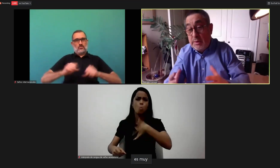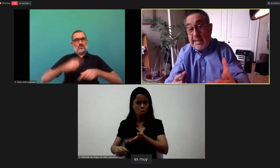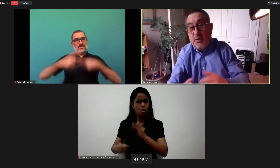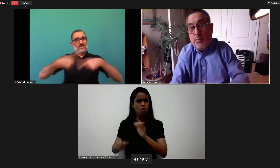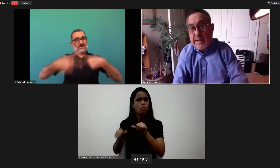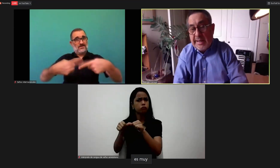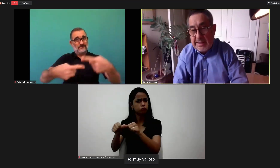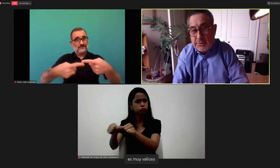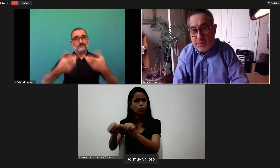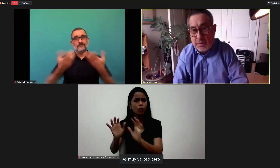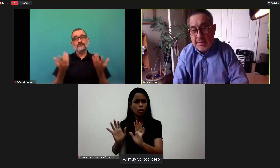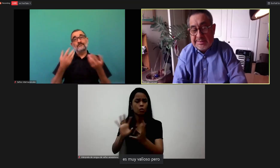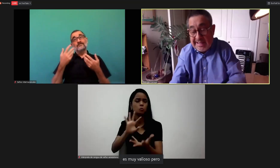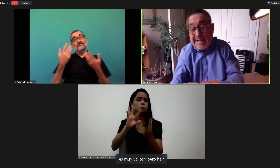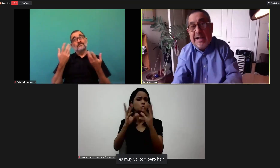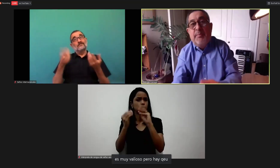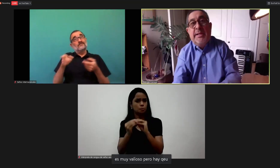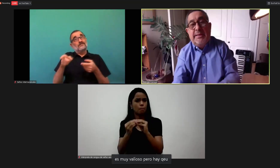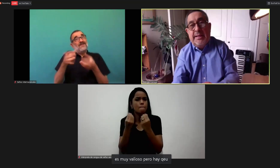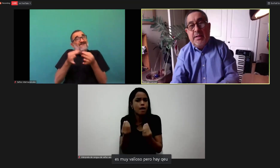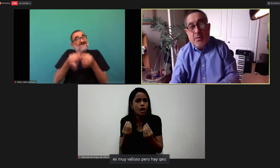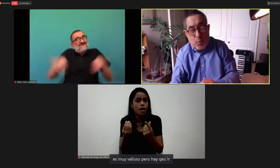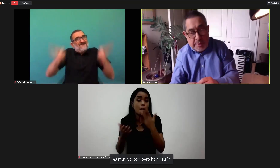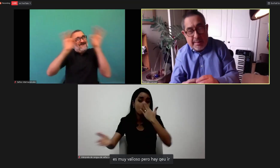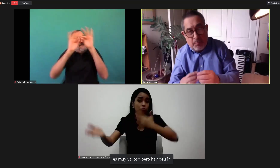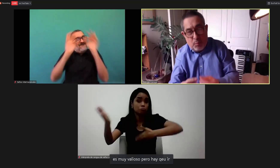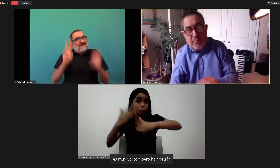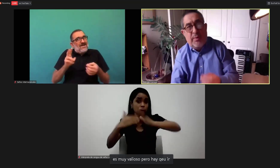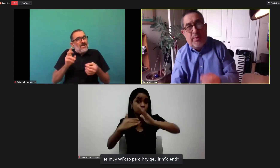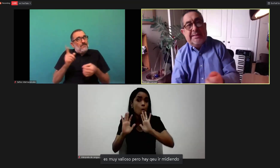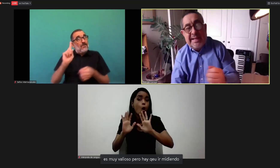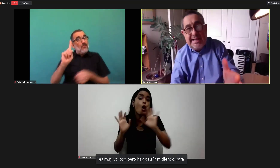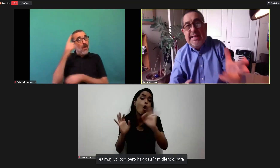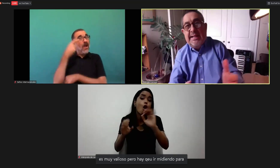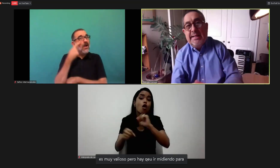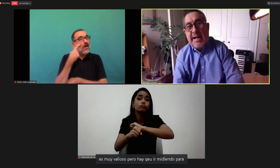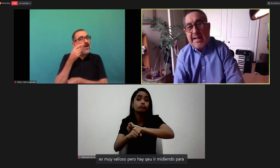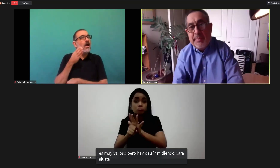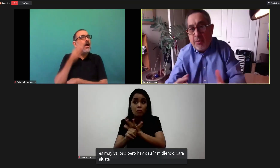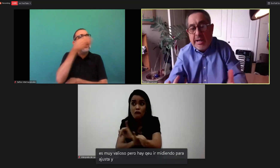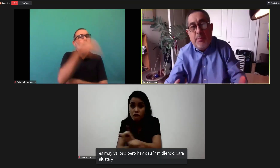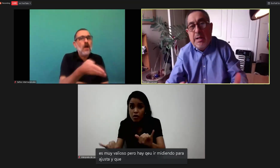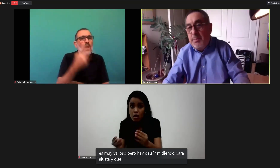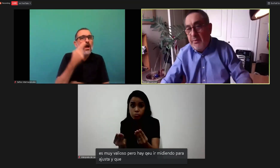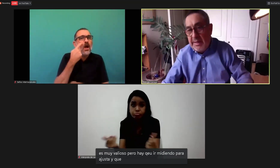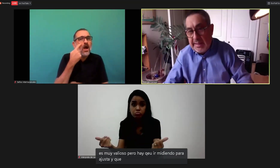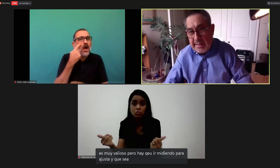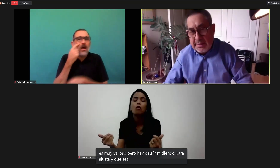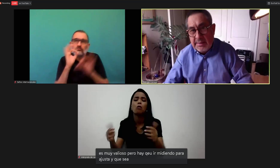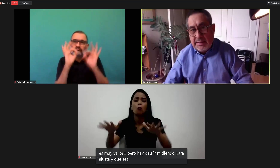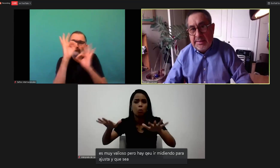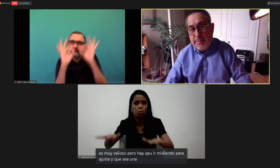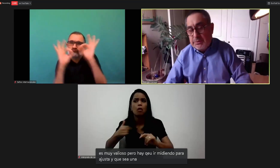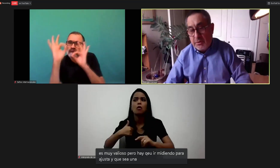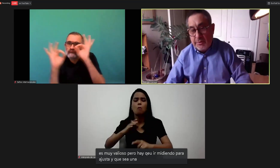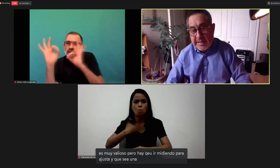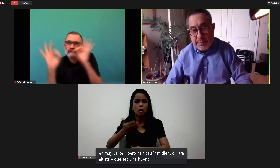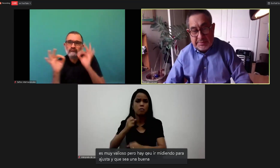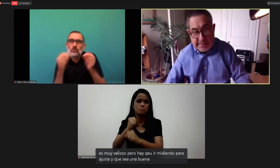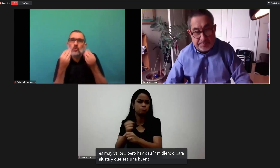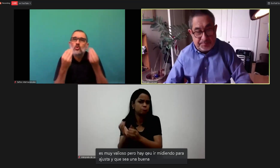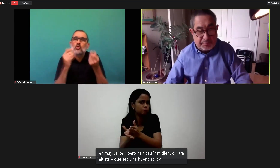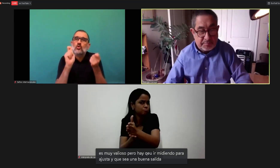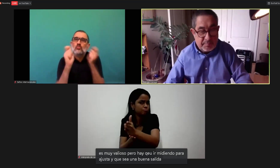ir ajustando para que eso sea realmente una muy buena salida a que mejoremos la empleabilidad de las personas